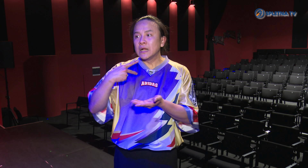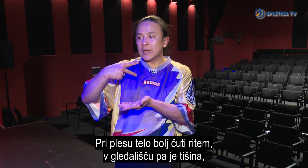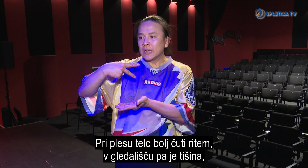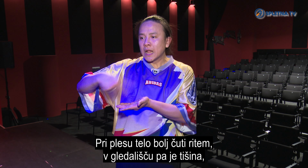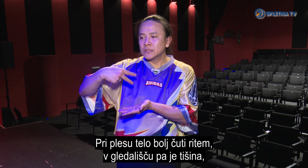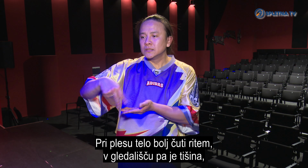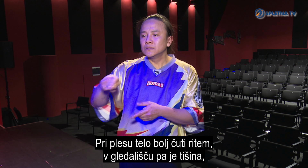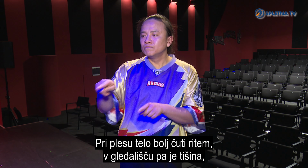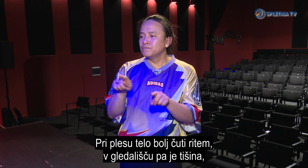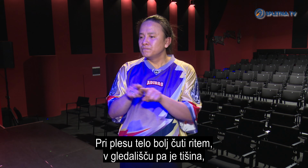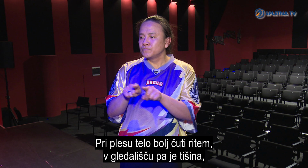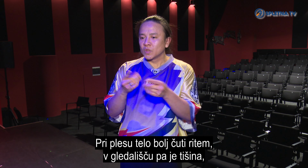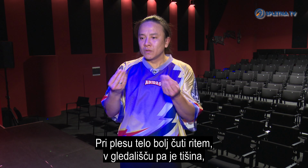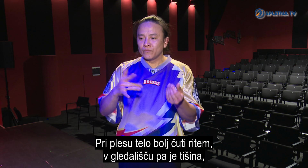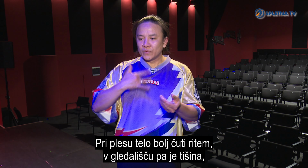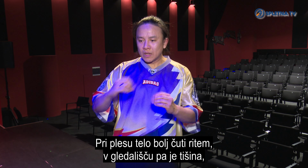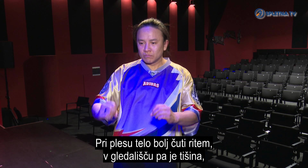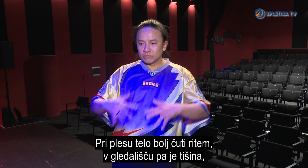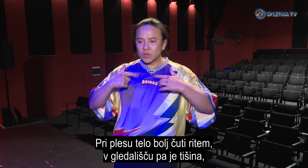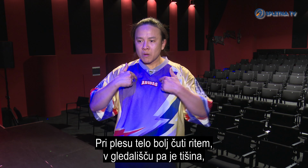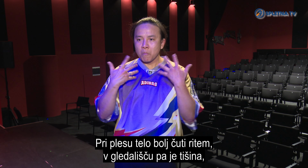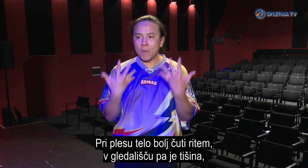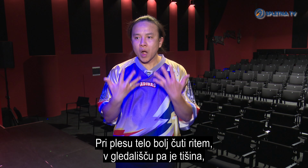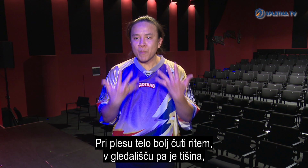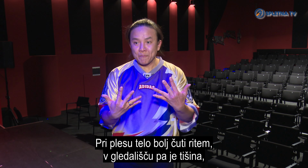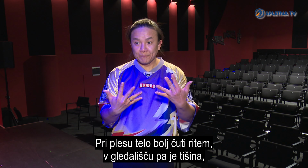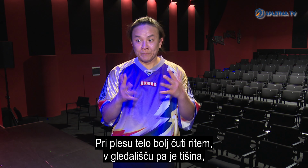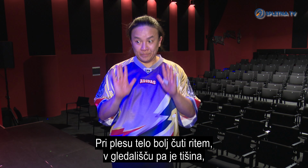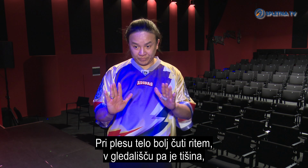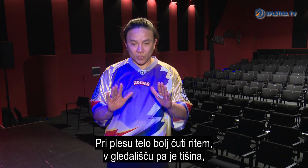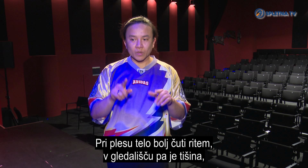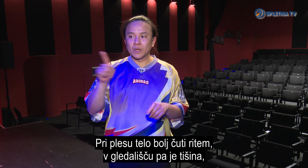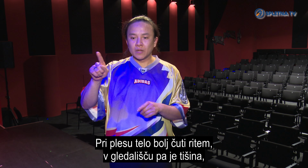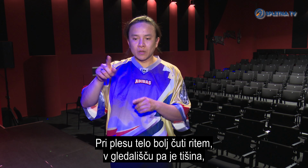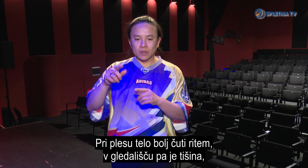Pri plesu telo bolj čuti ritem, v gledališču pa je tišina, le roke govorijo.